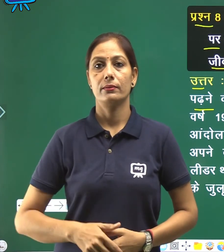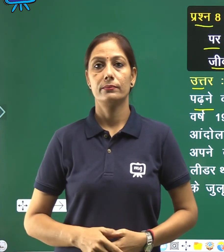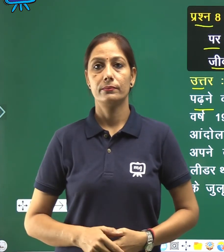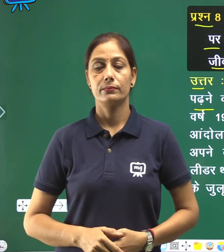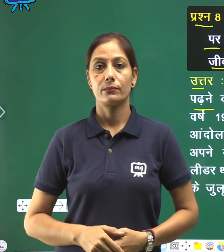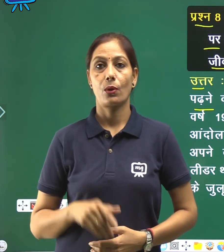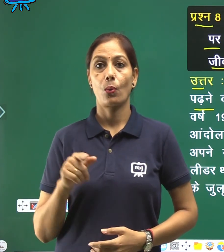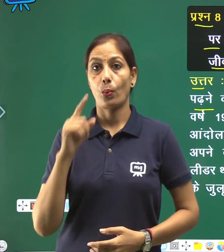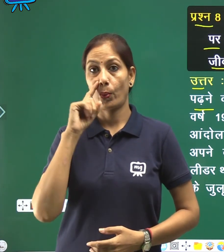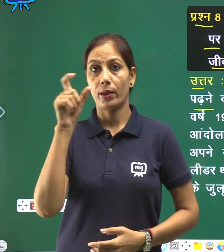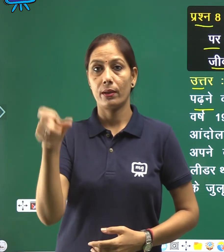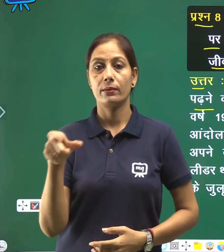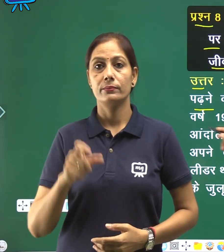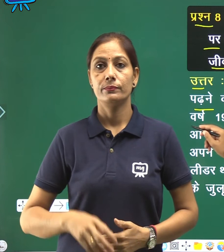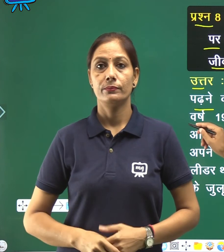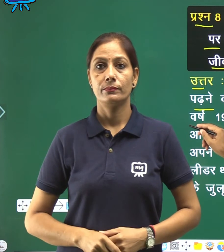उन्होंने